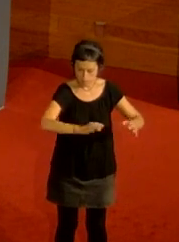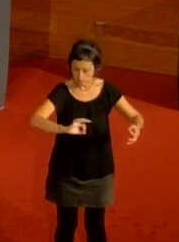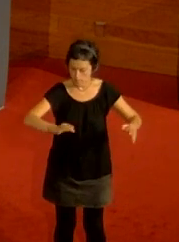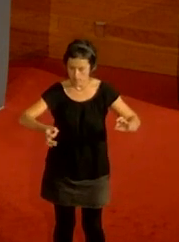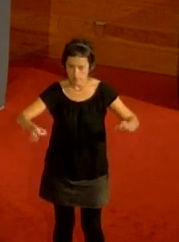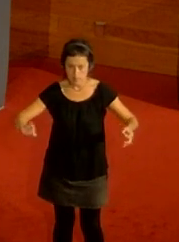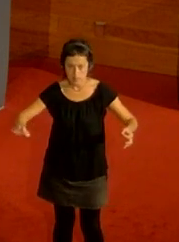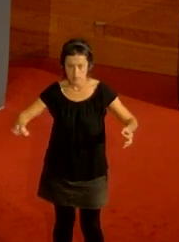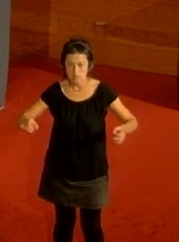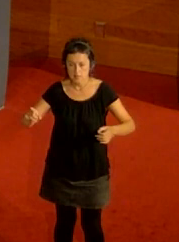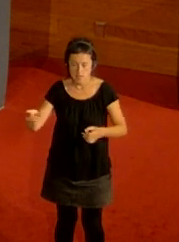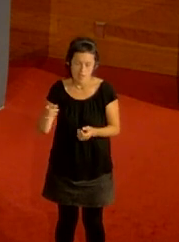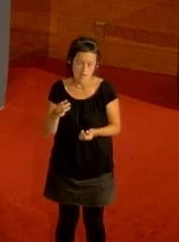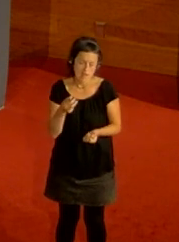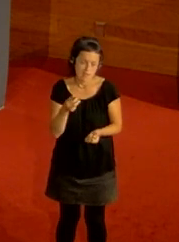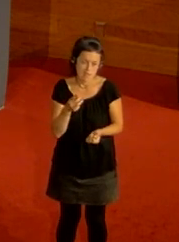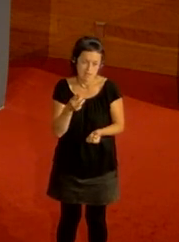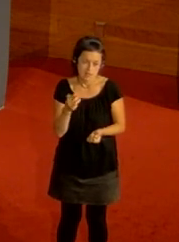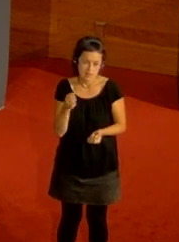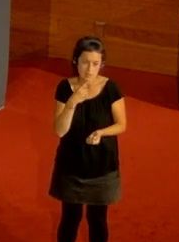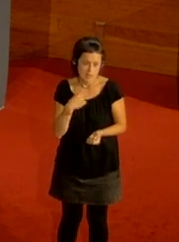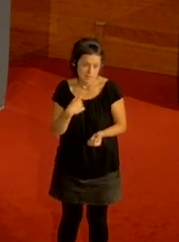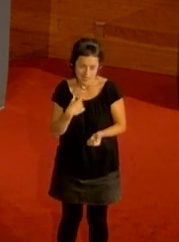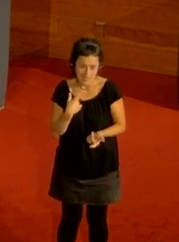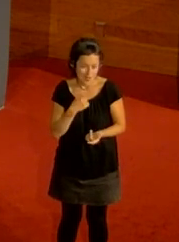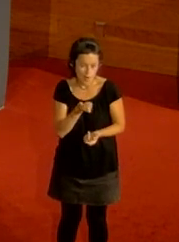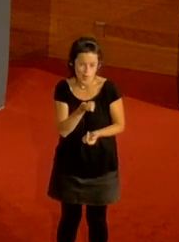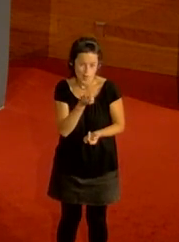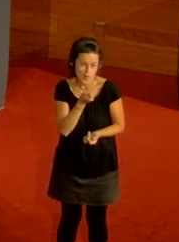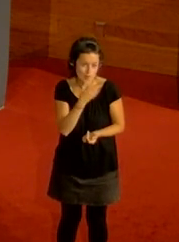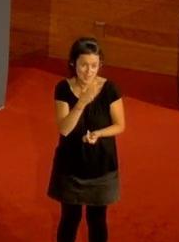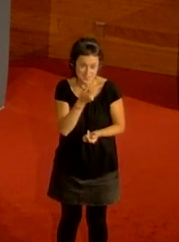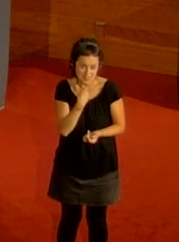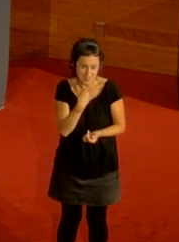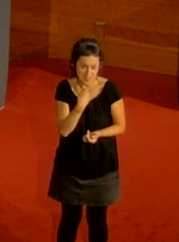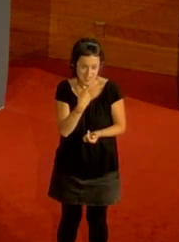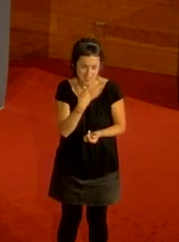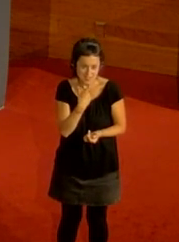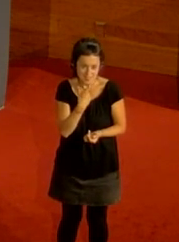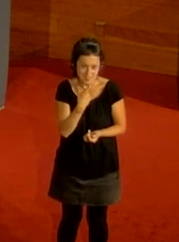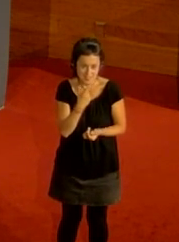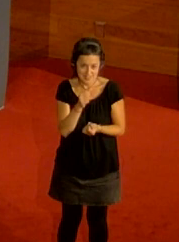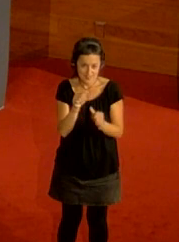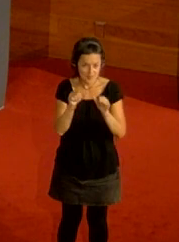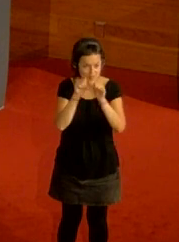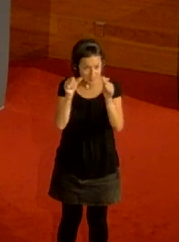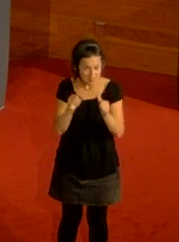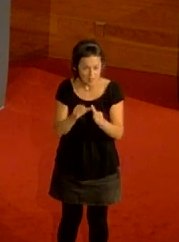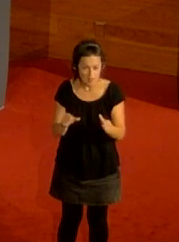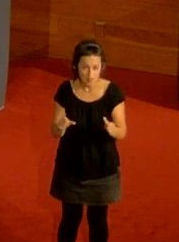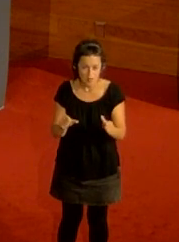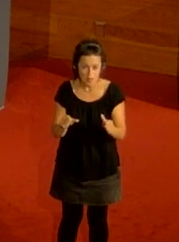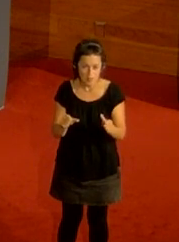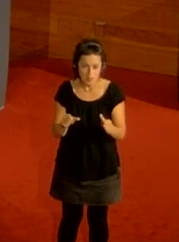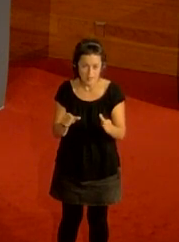bueno comentaba que que las pastillas cambiaron su forma de o sea cambió su forma de de asumir la la